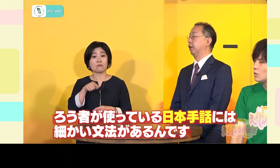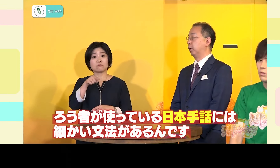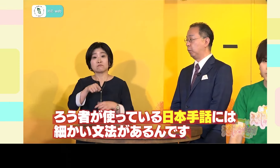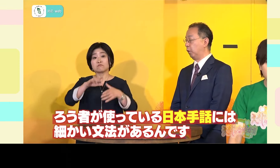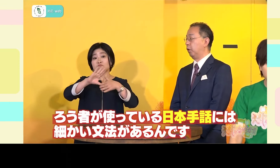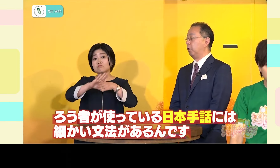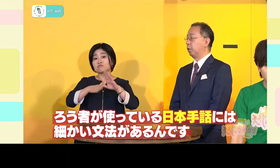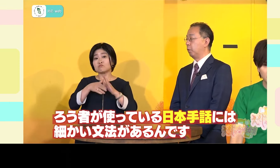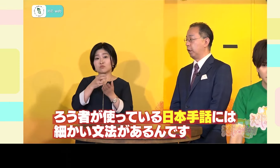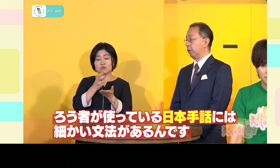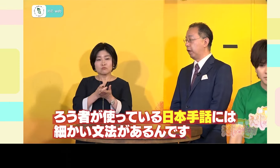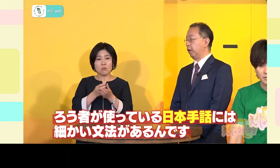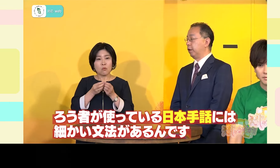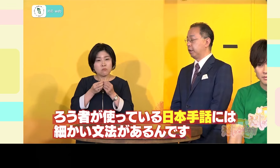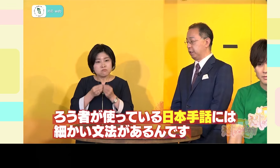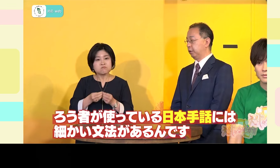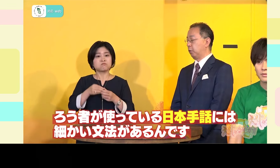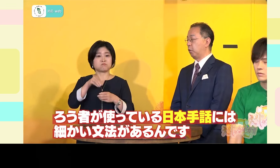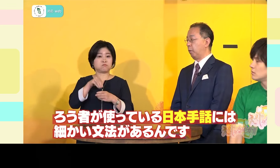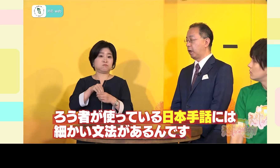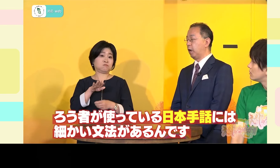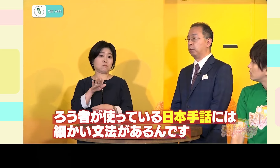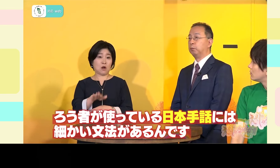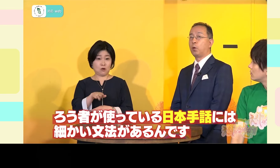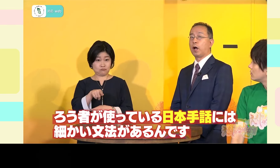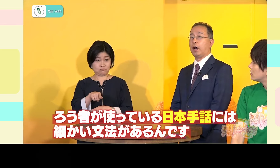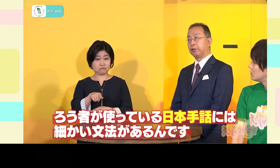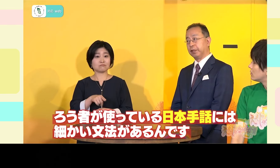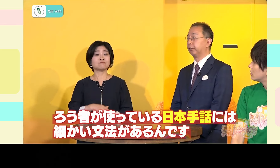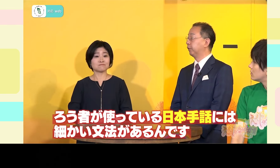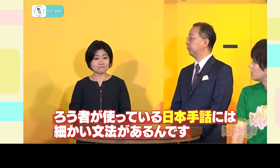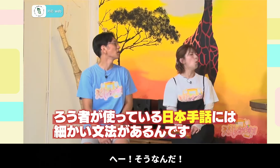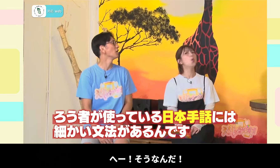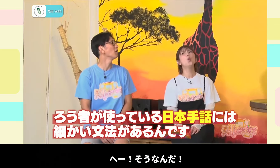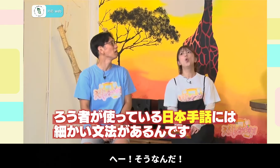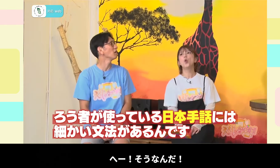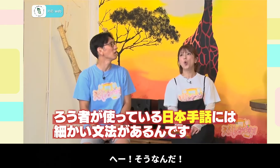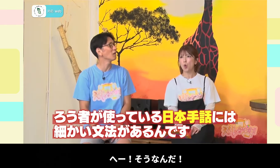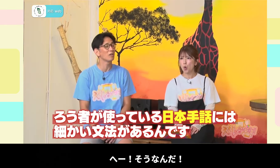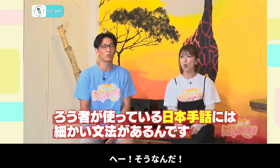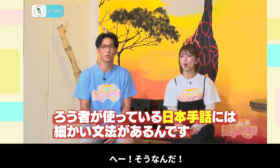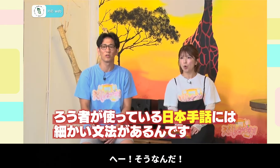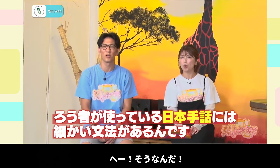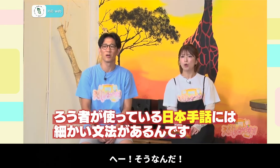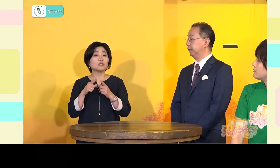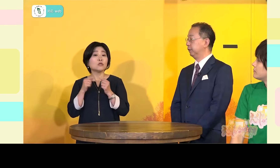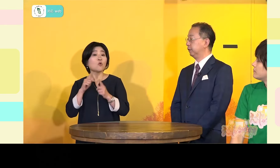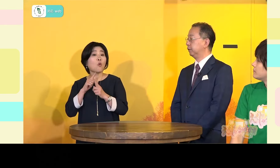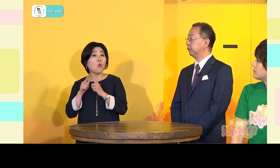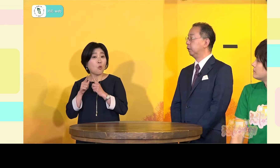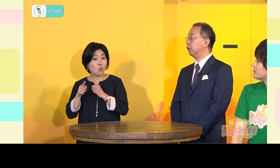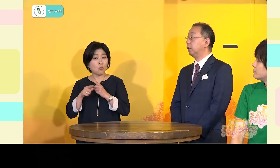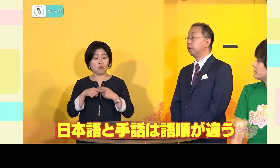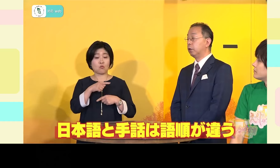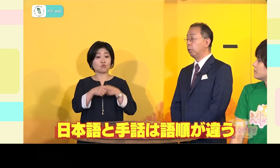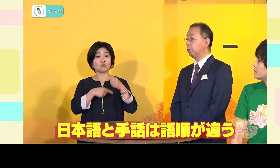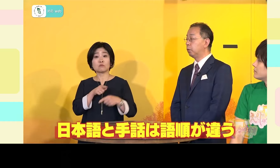れども、これはきちっと細かな文法があるんです。 そうなんだ。 日本語